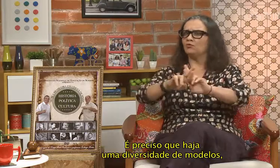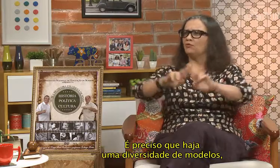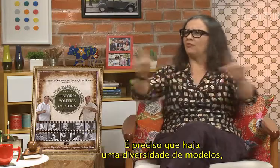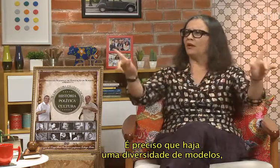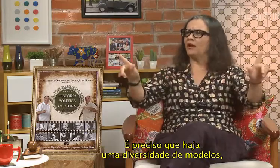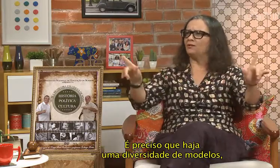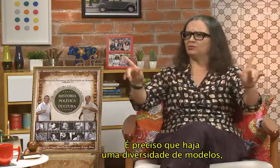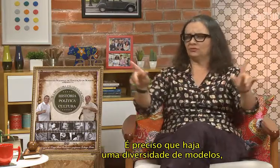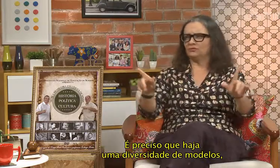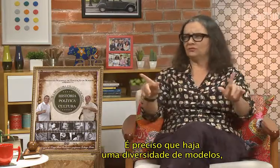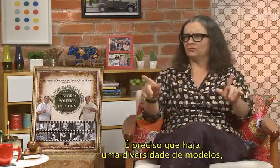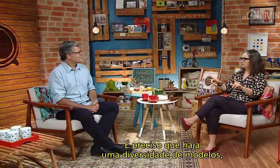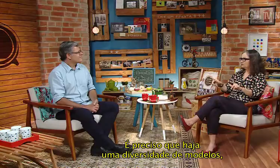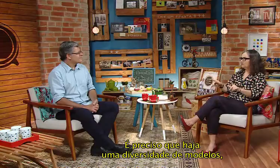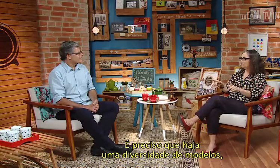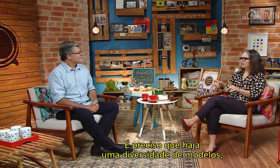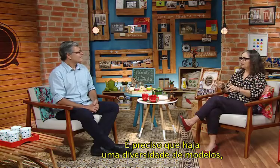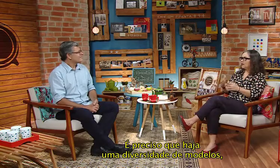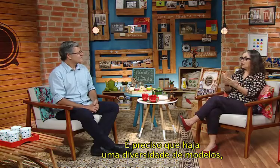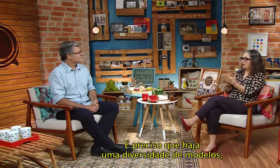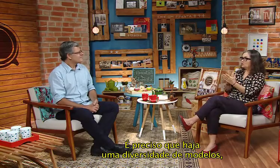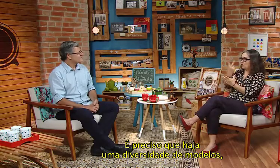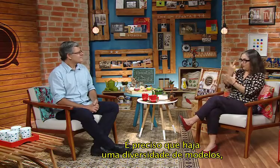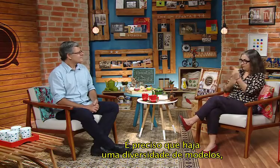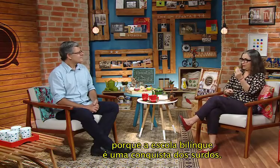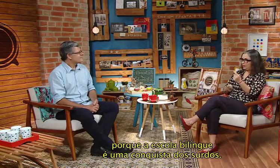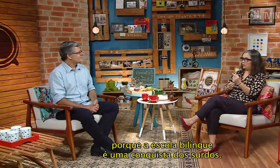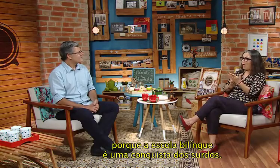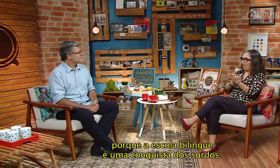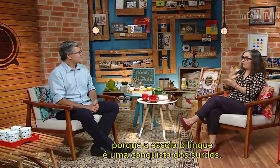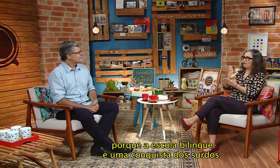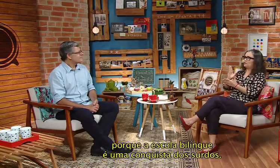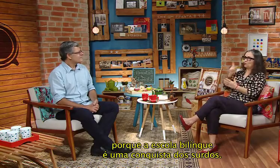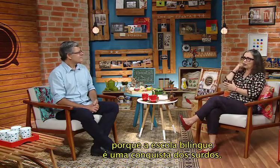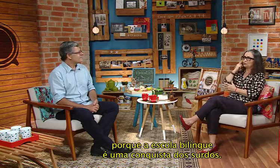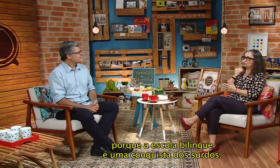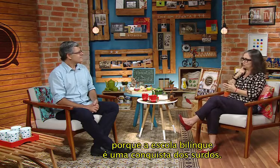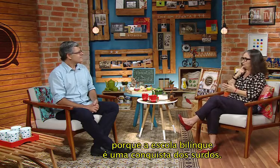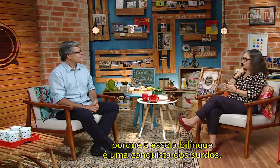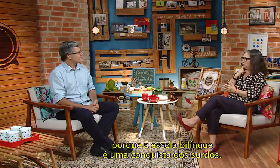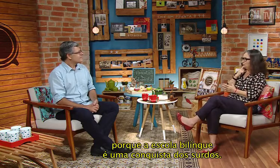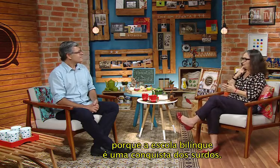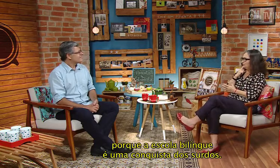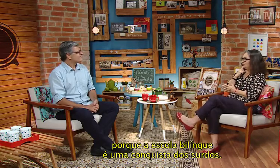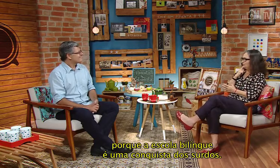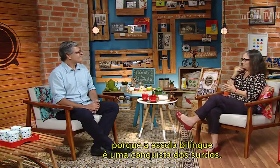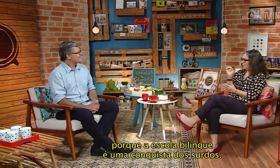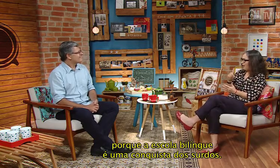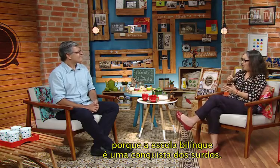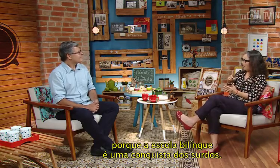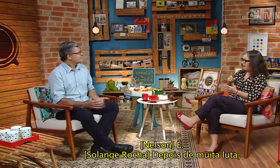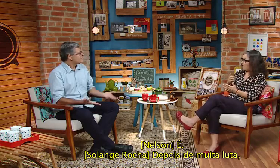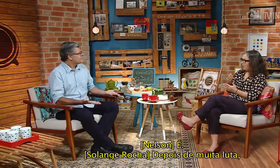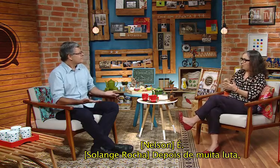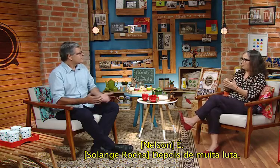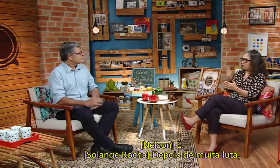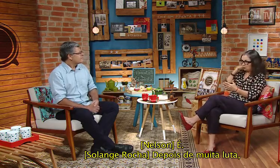haja uma diversidade de modelos porque a escola bilingue é uma conquista dos surdos, né? Depois de muita